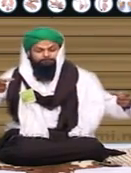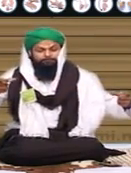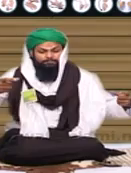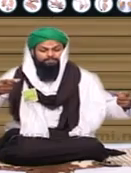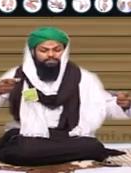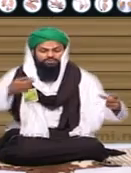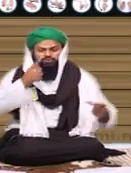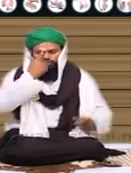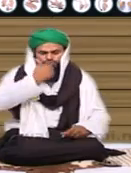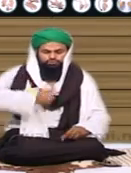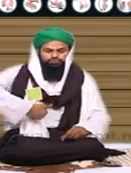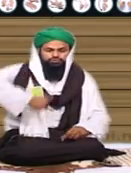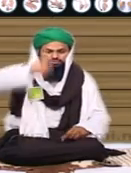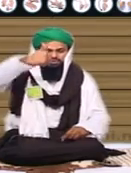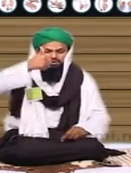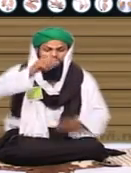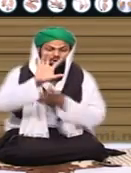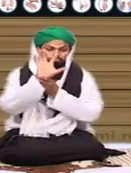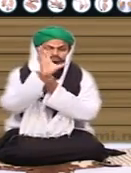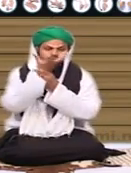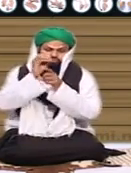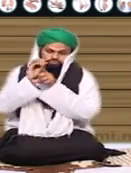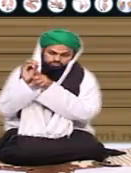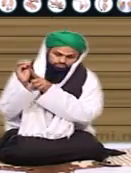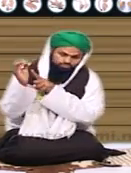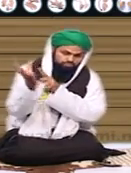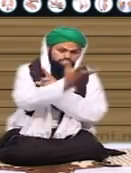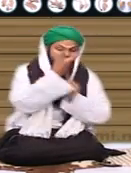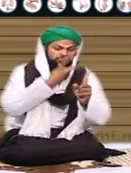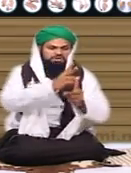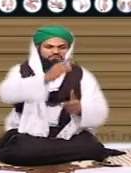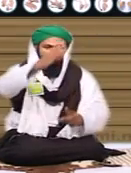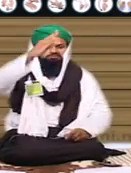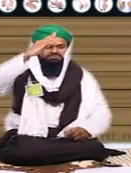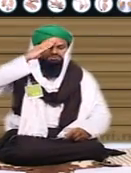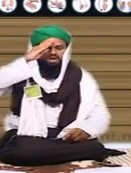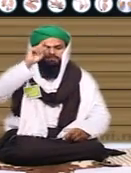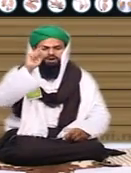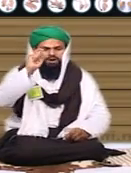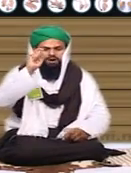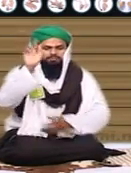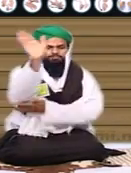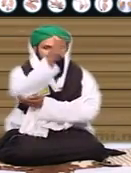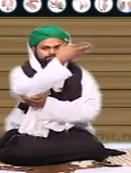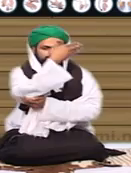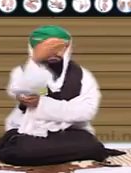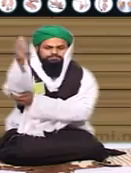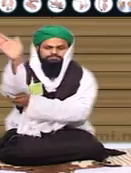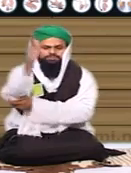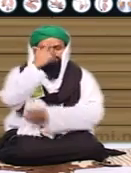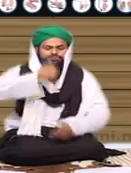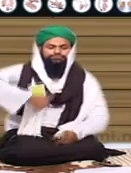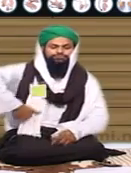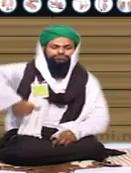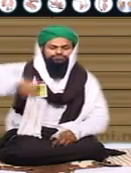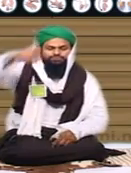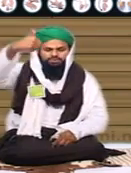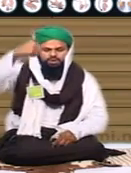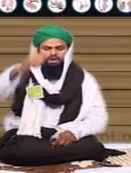بڑھتے بڑھتے بڑھتے بڑھتے پوری دنیا میں انشاءاللہ دعوت اسلامی کا پرچم لہرائے گا انشاءاللہ. اللہ تعالی ہم